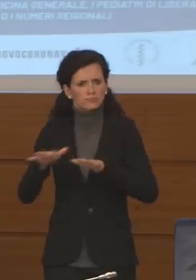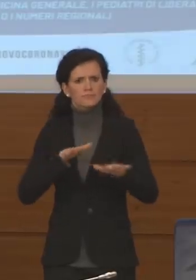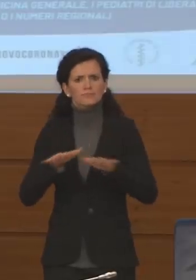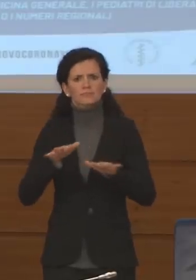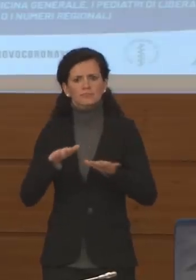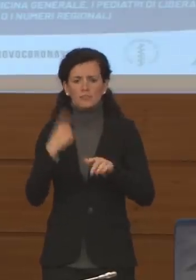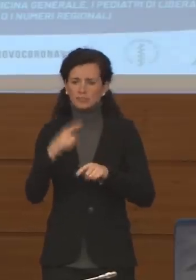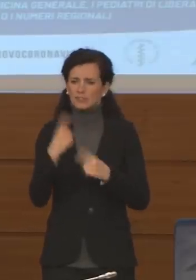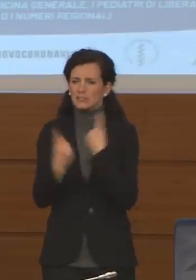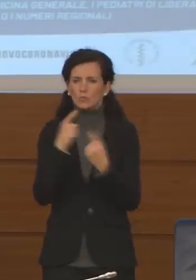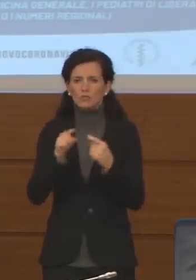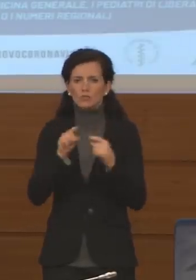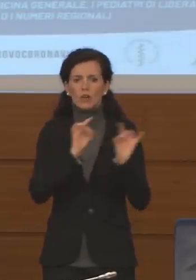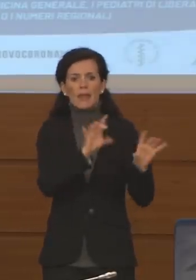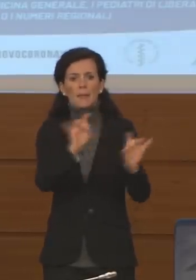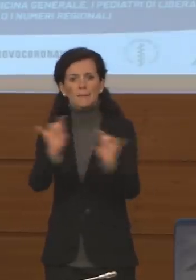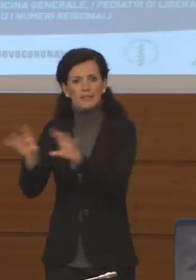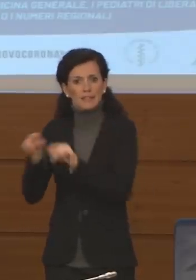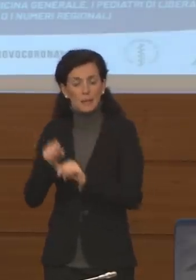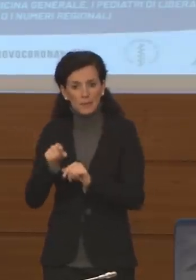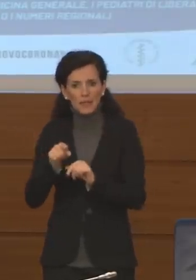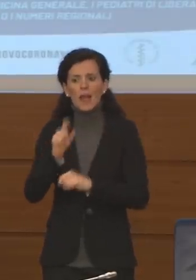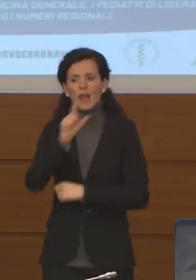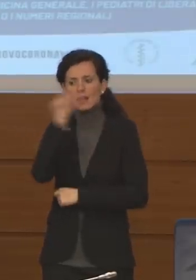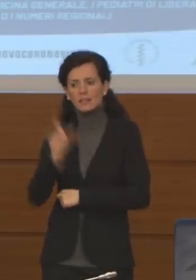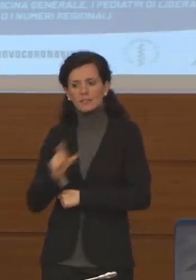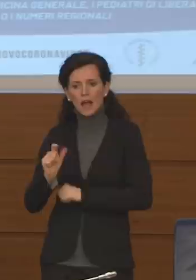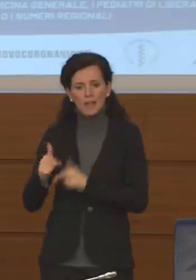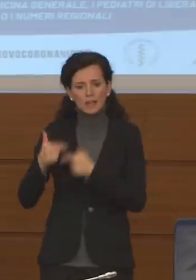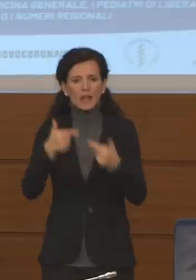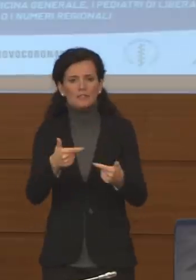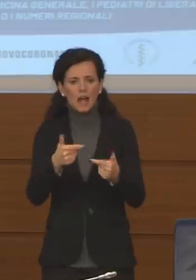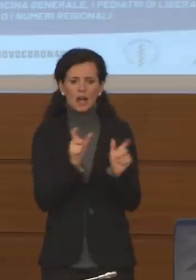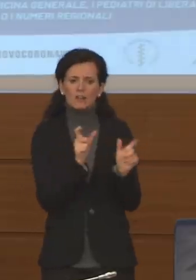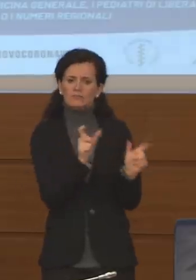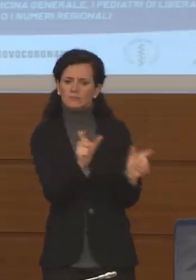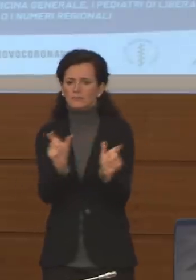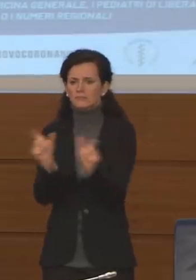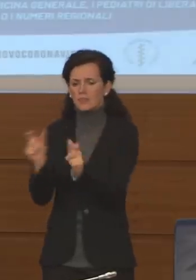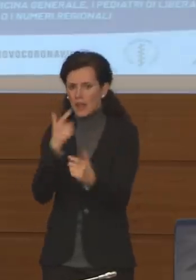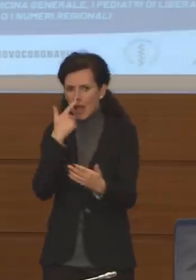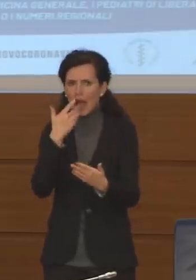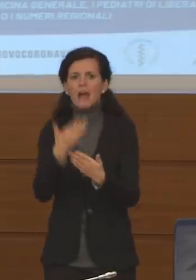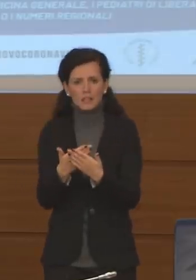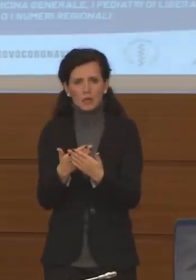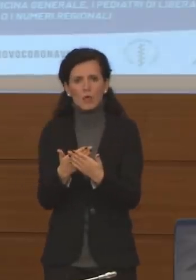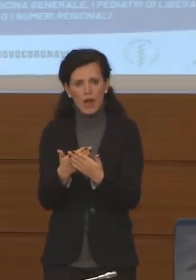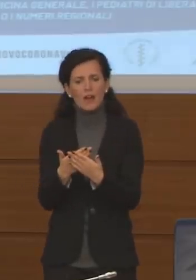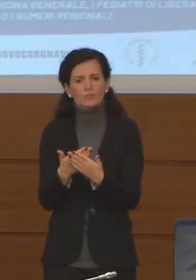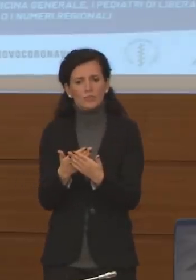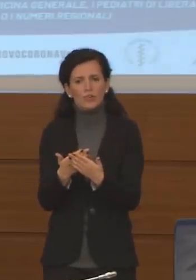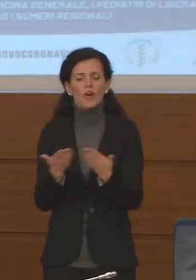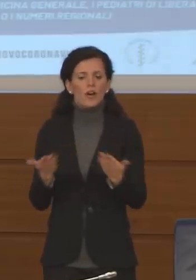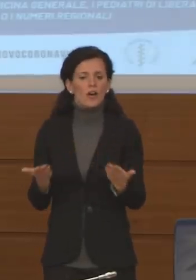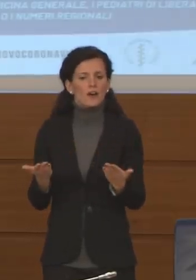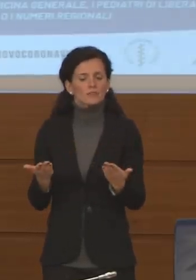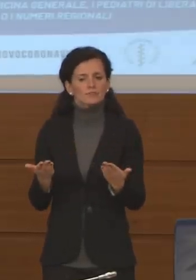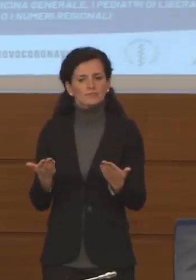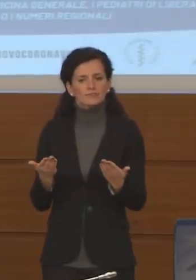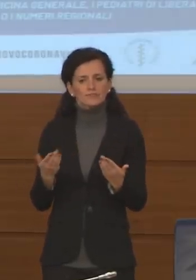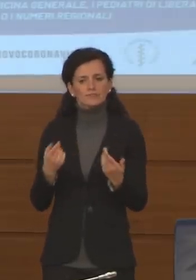ha messo in campo misure di contenimento adeguate questo si tratta di un